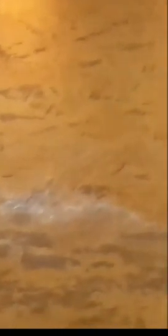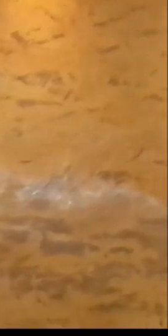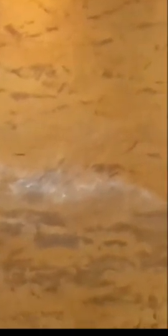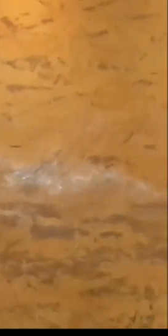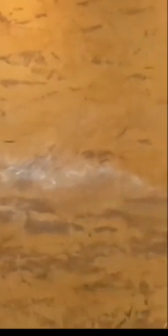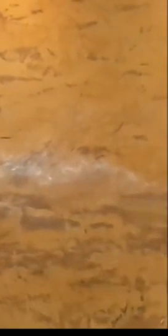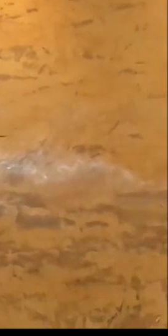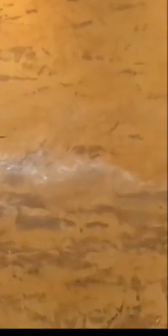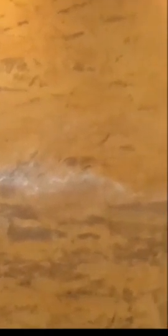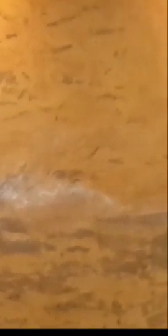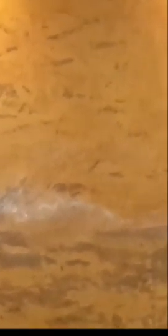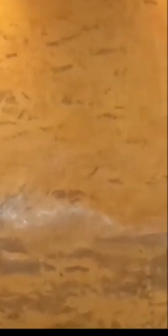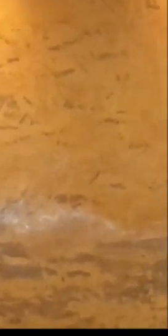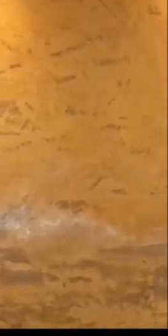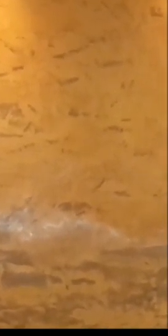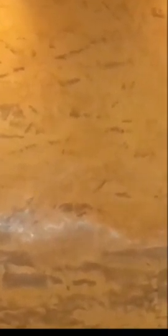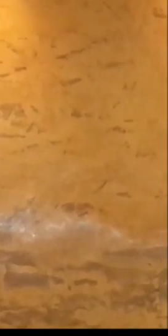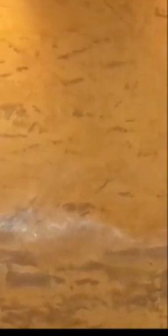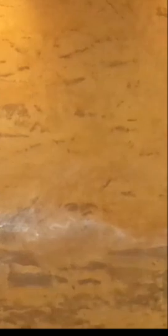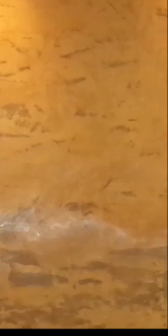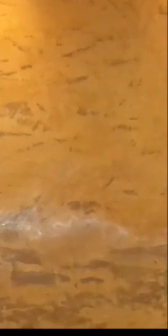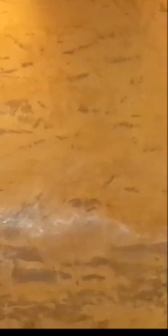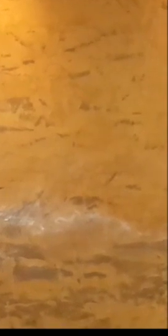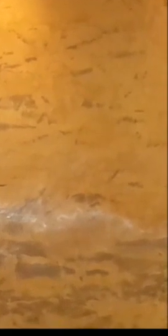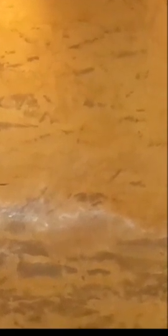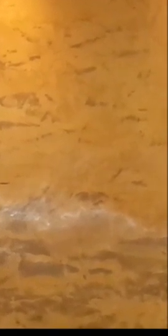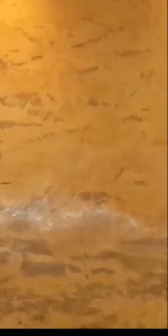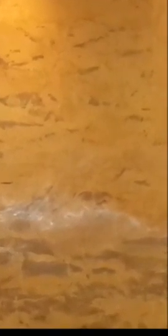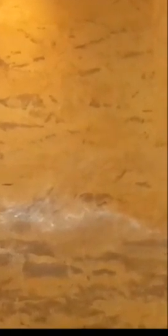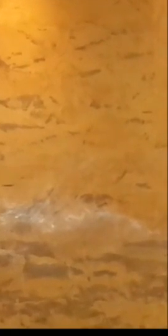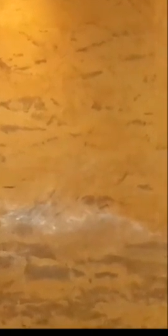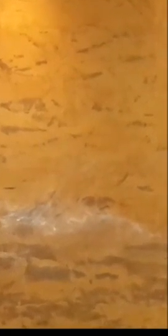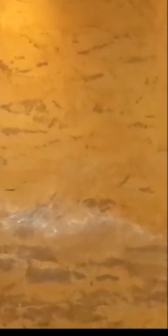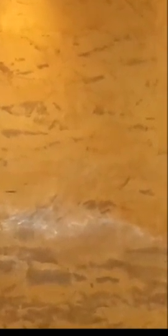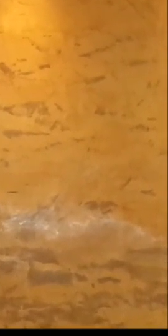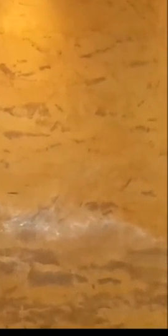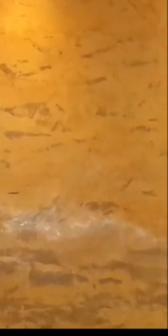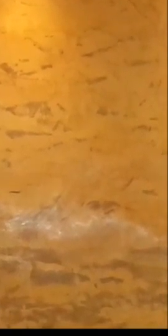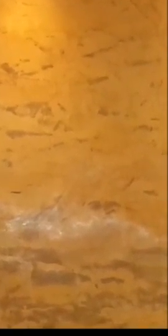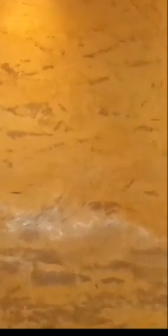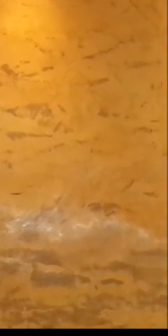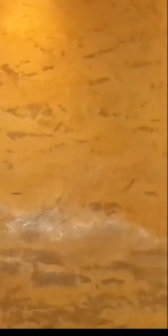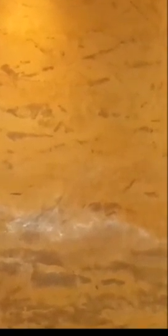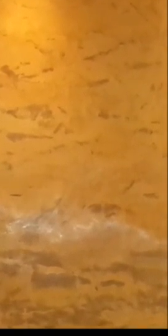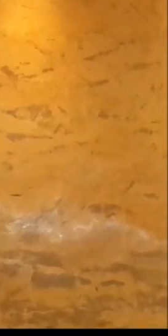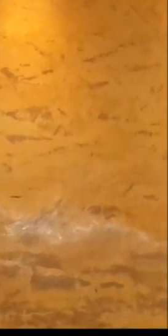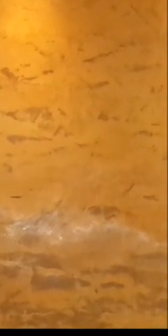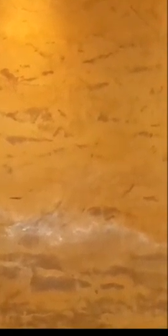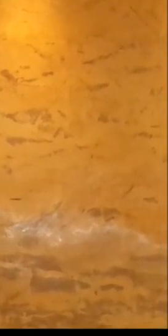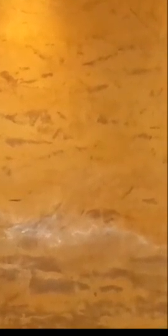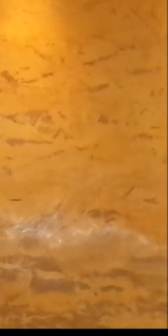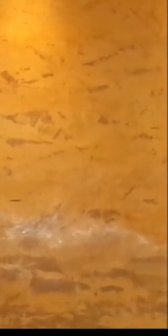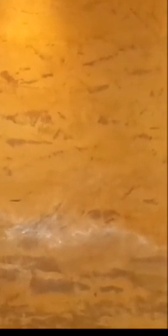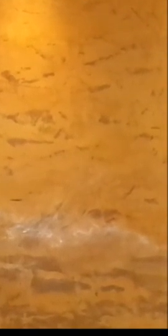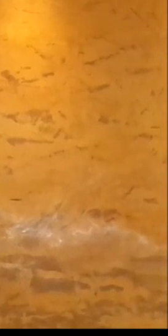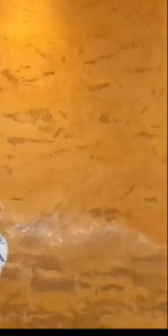filho, tenho que me alegrar no meu filho. Eu, como pai, eu tenho